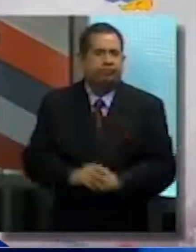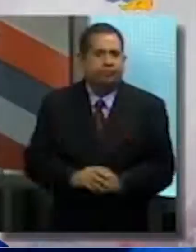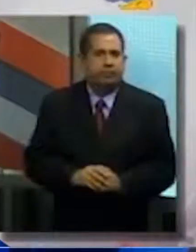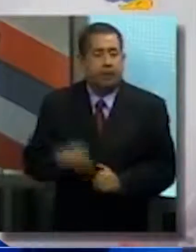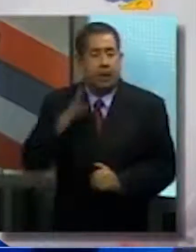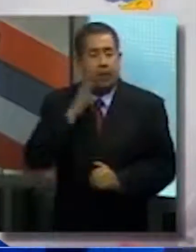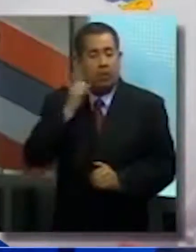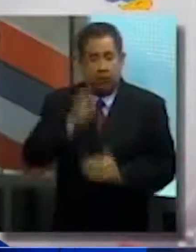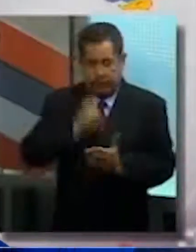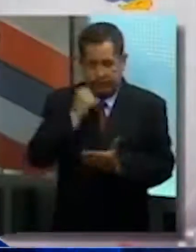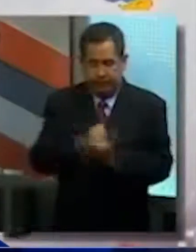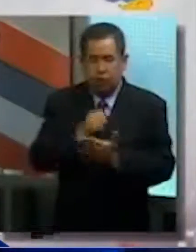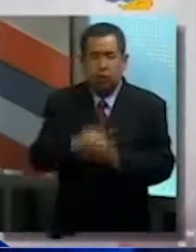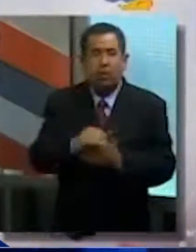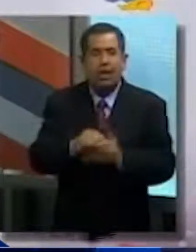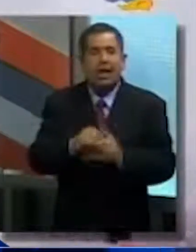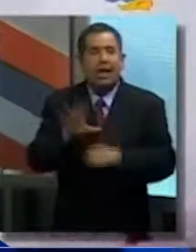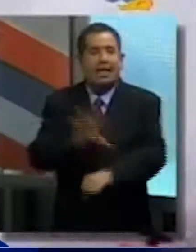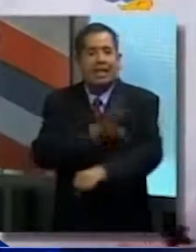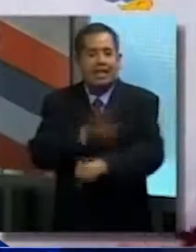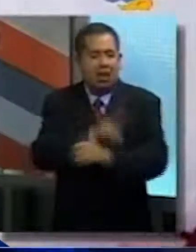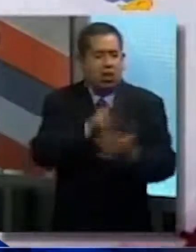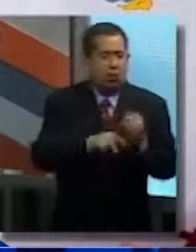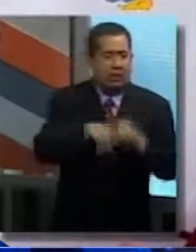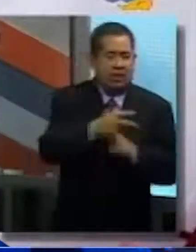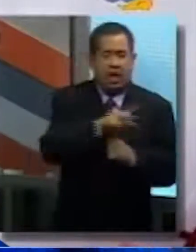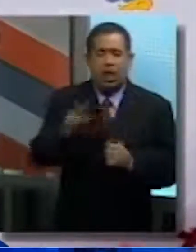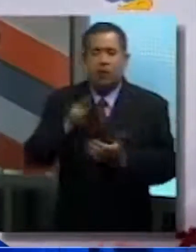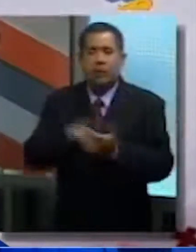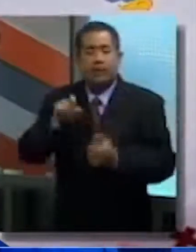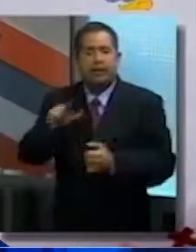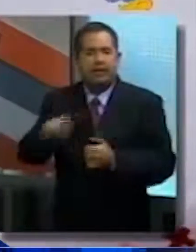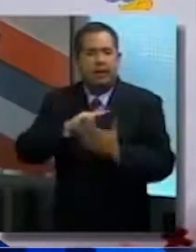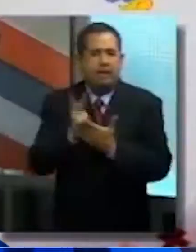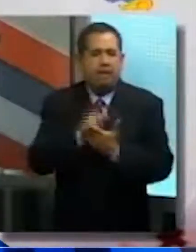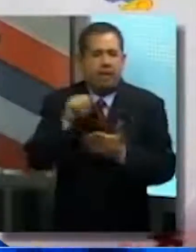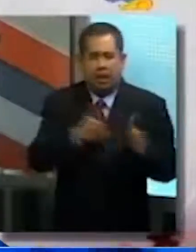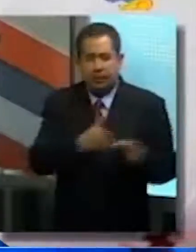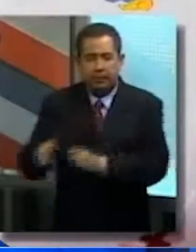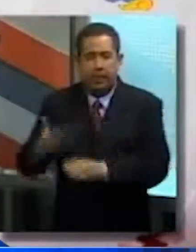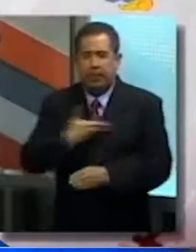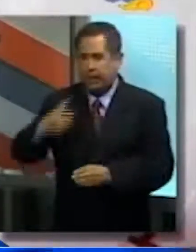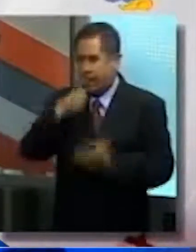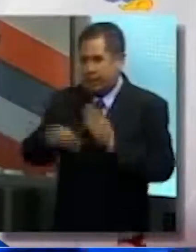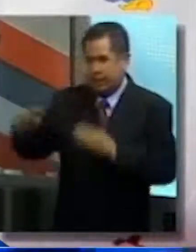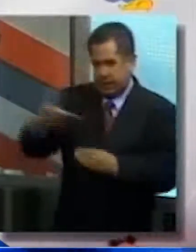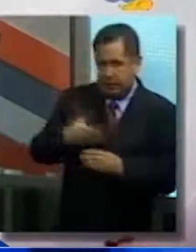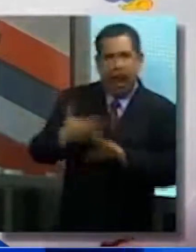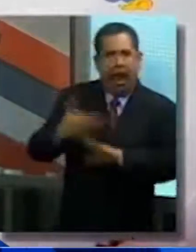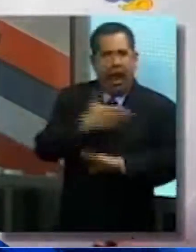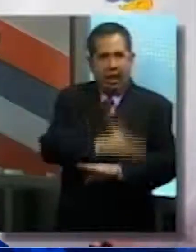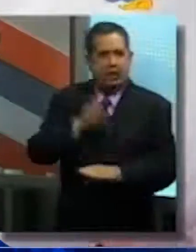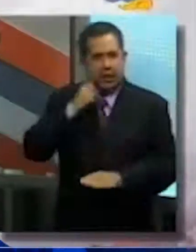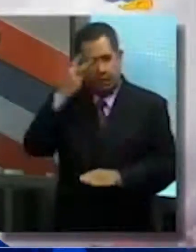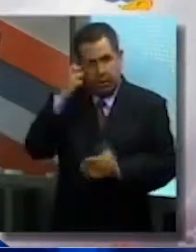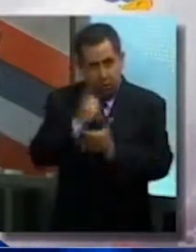la Estrategia Nacional de Energía 2013-2027, enviada por el Ejecutivo Federal y avalada previamente por el